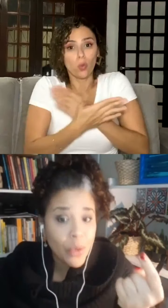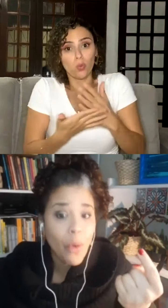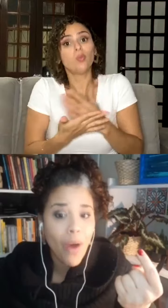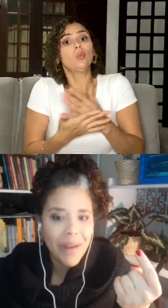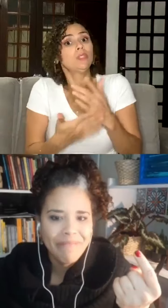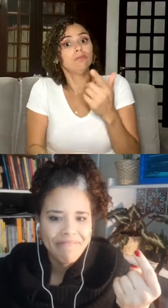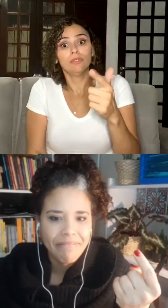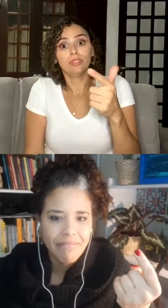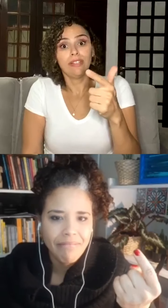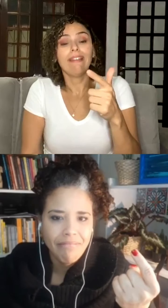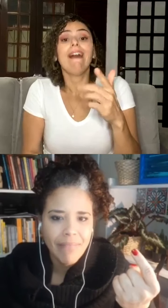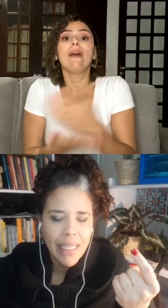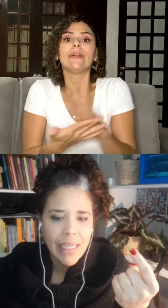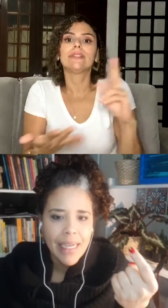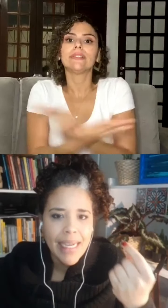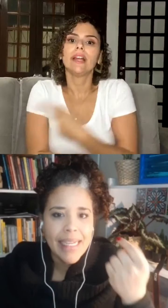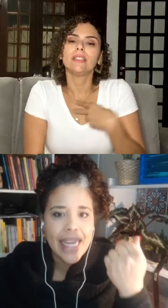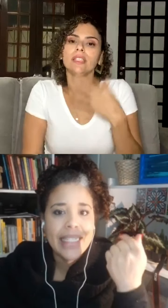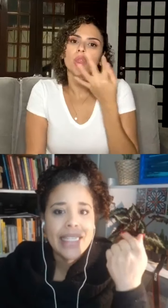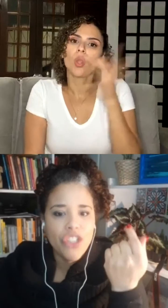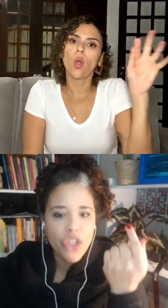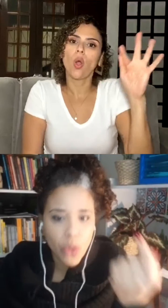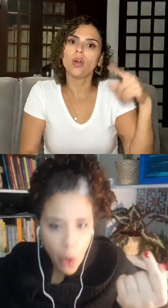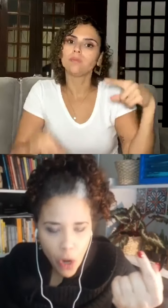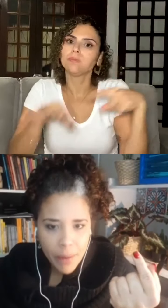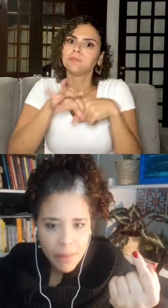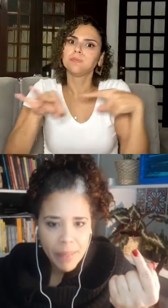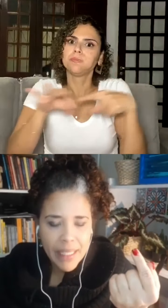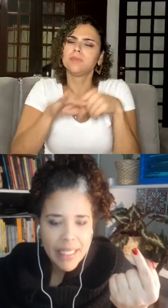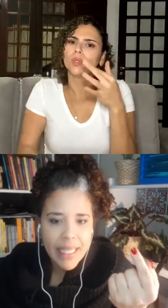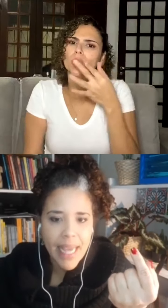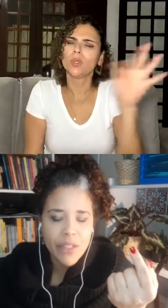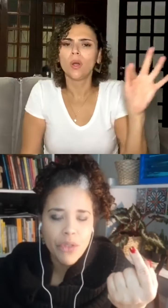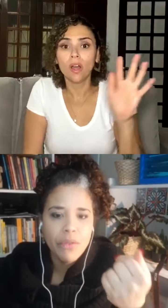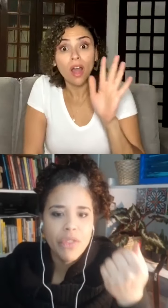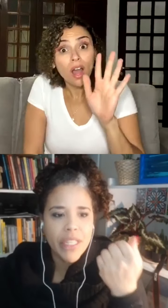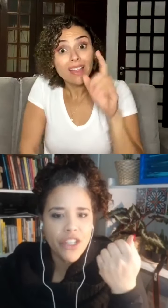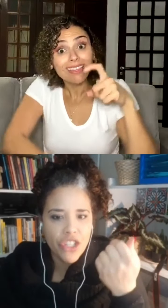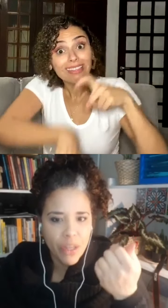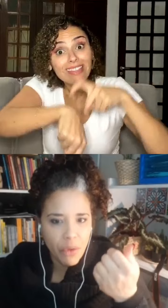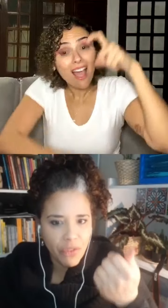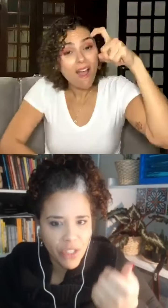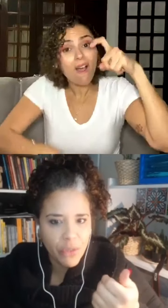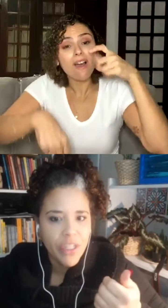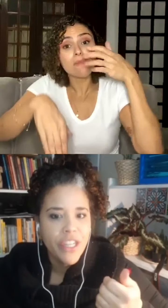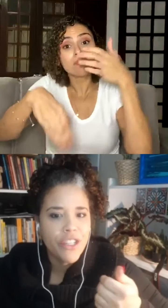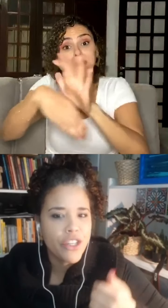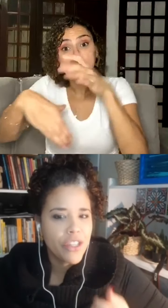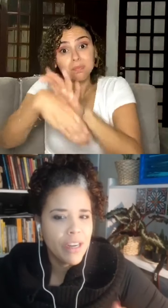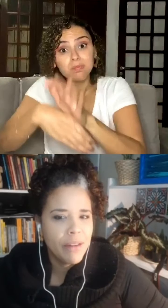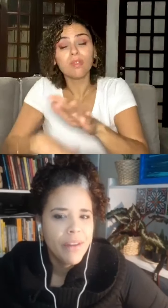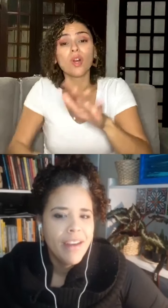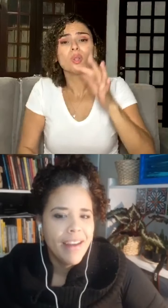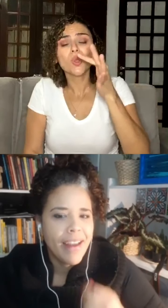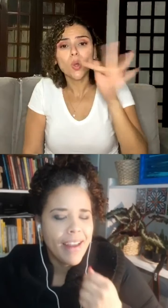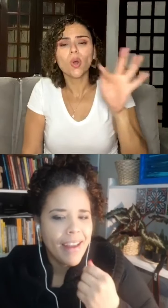dor. E quem sente dor para ter sexo, vocês já estão ouvindo,